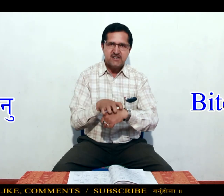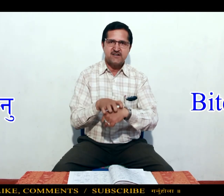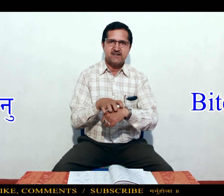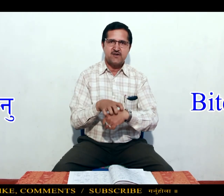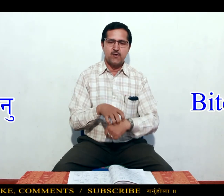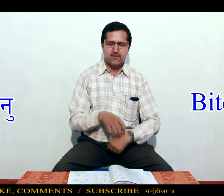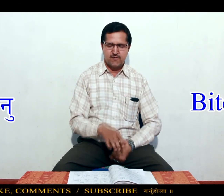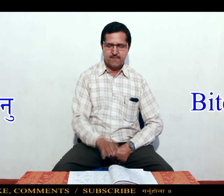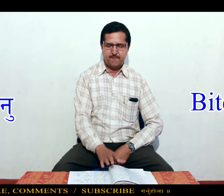टोक्नु,